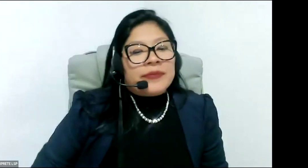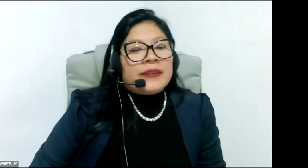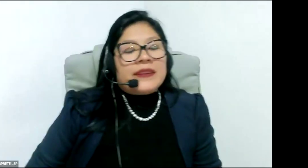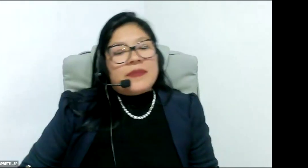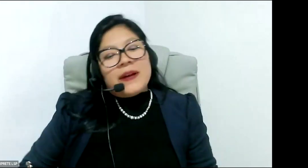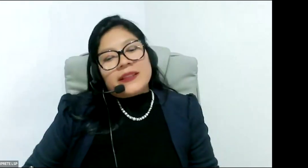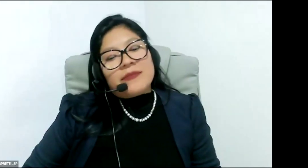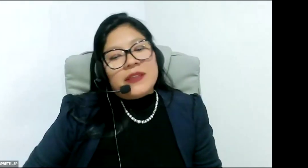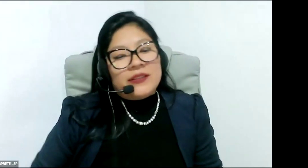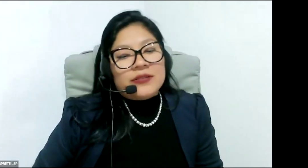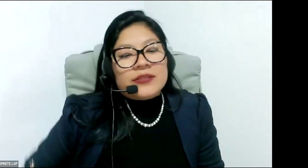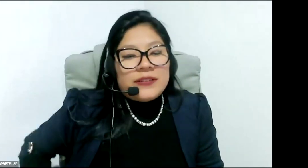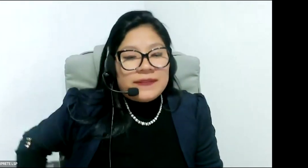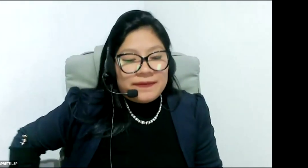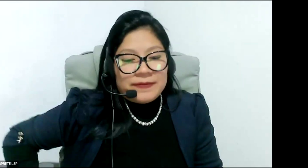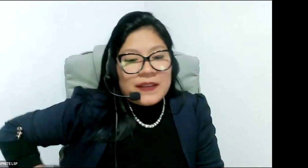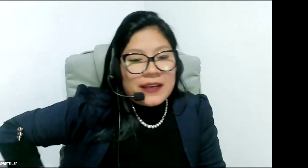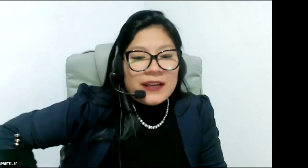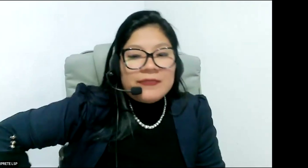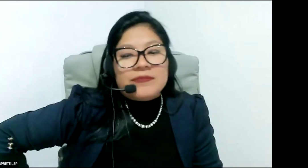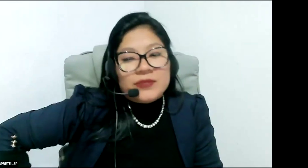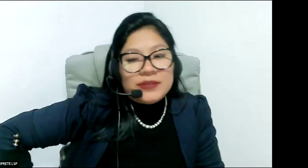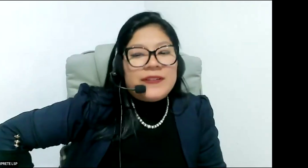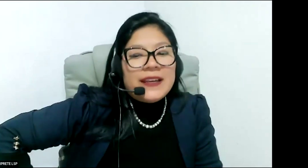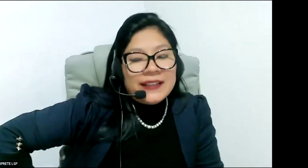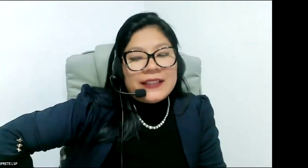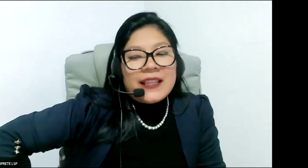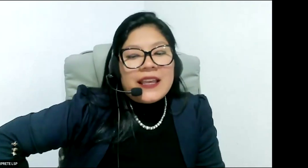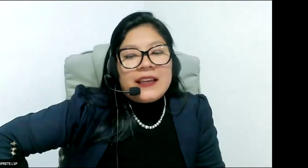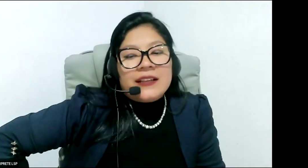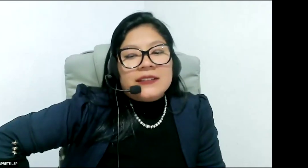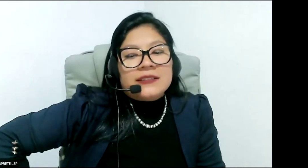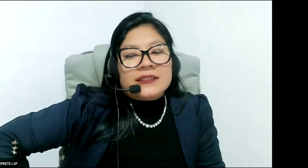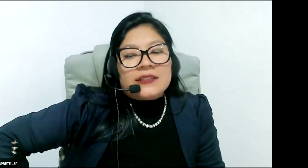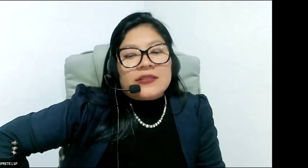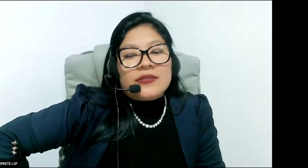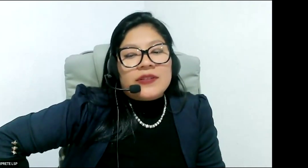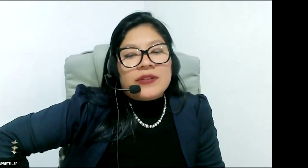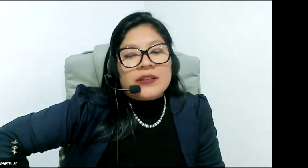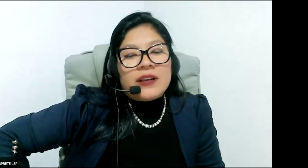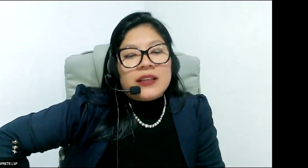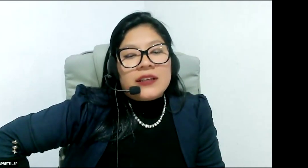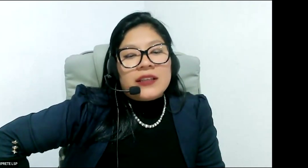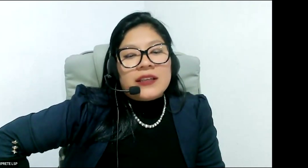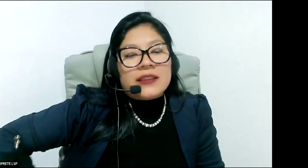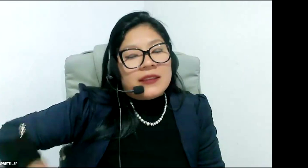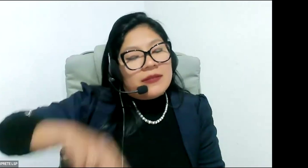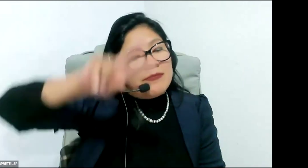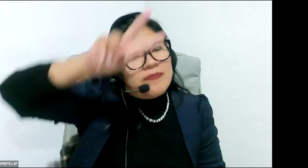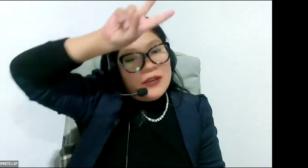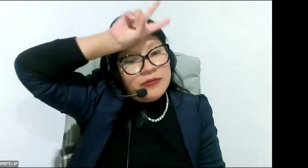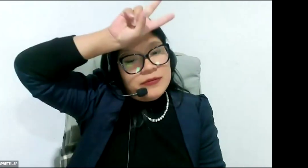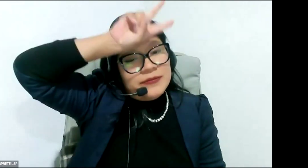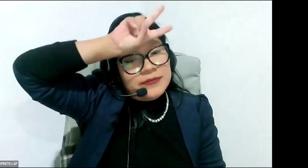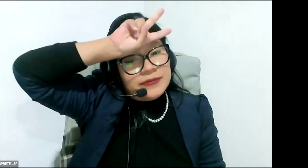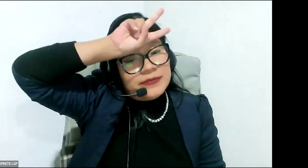sí departamentos Ajá muy bien configurando la letra